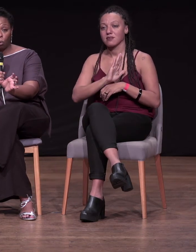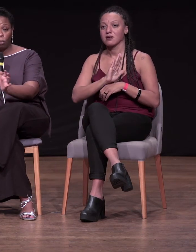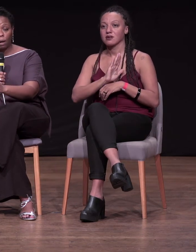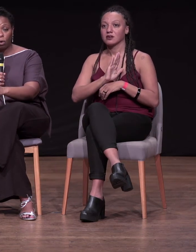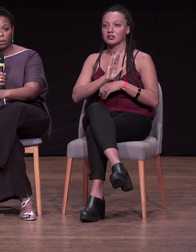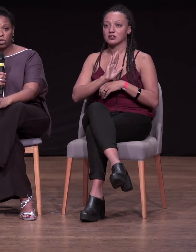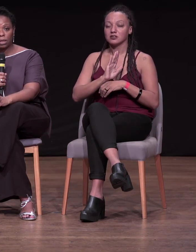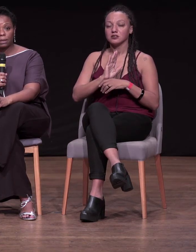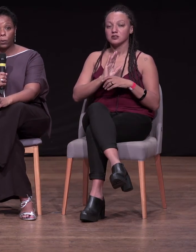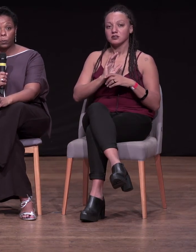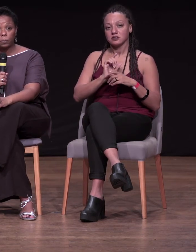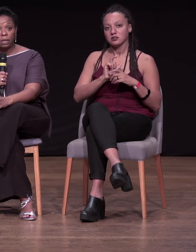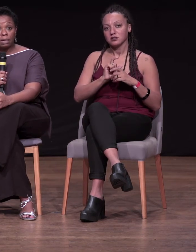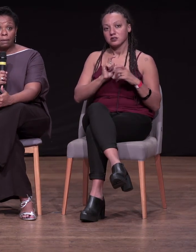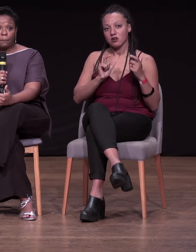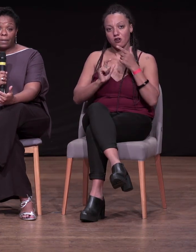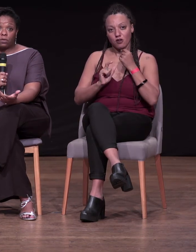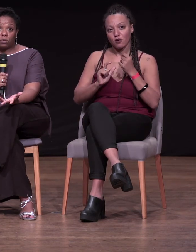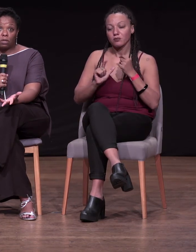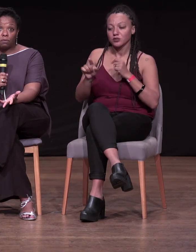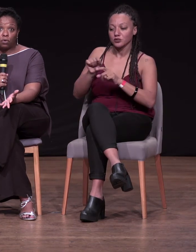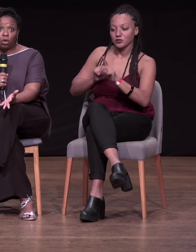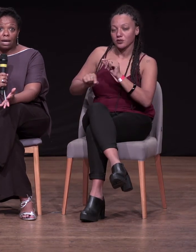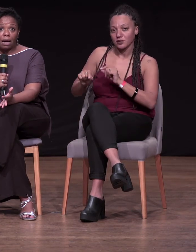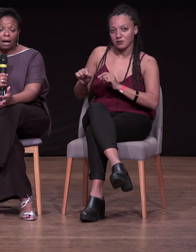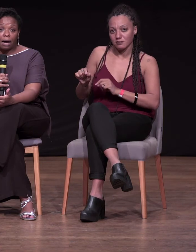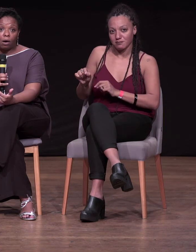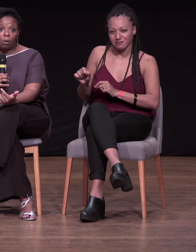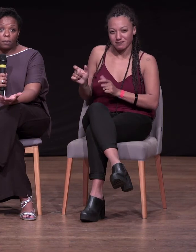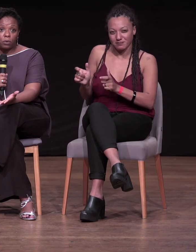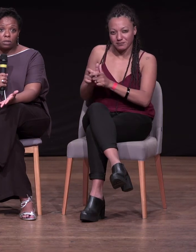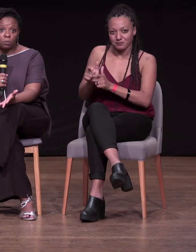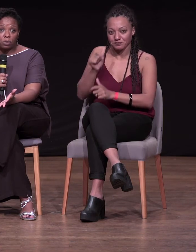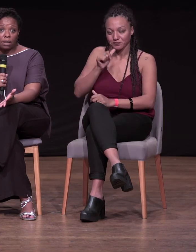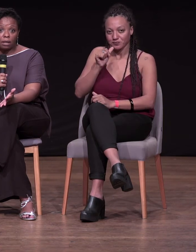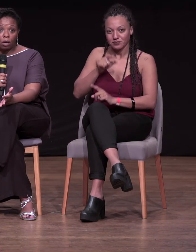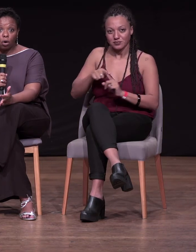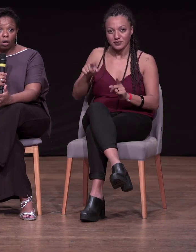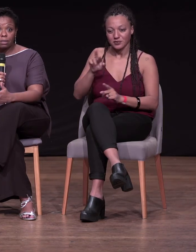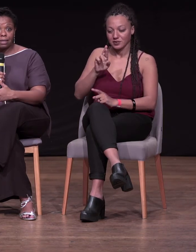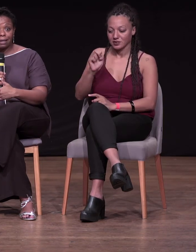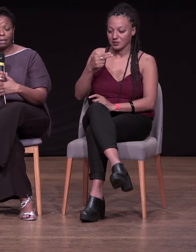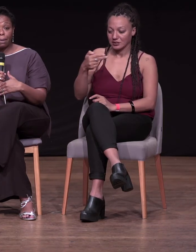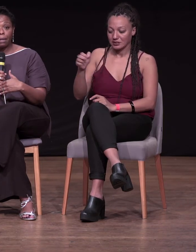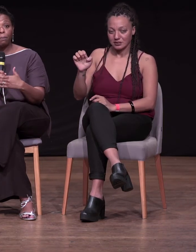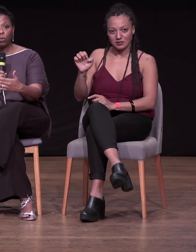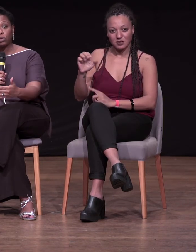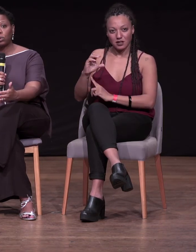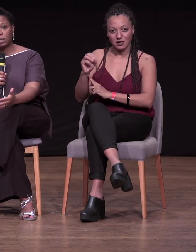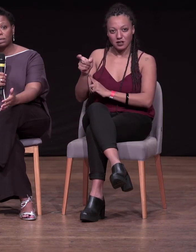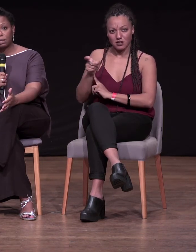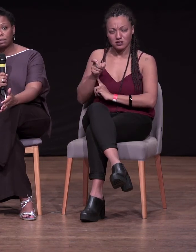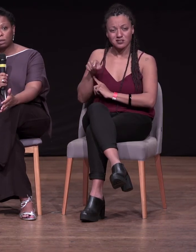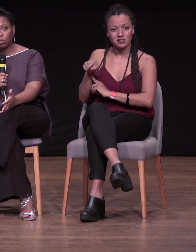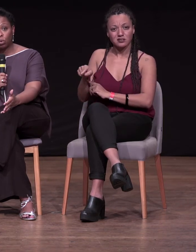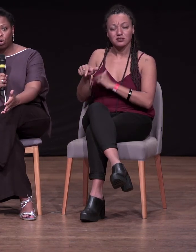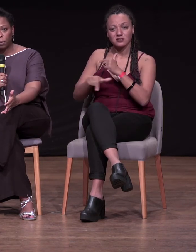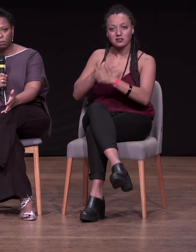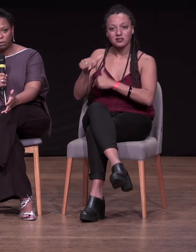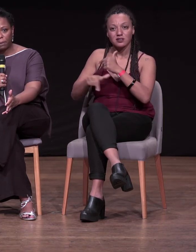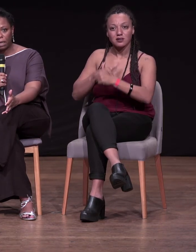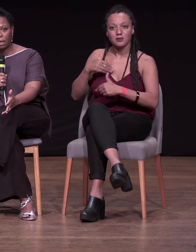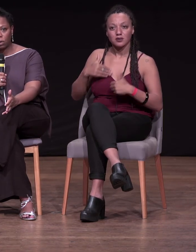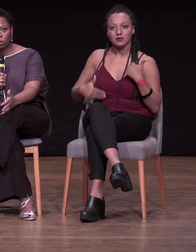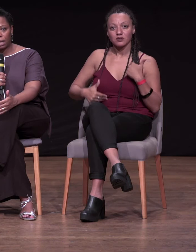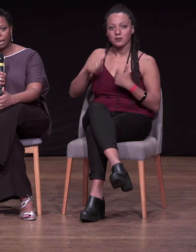cada um, ou uma obra de cada um, mas se você for olhar a obra, por exemplo, da René Cox, ela trabalha muito com essa questão do